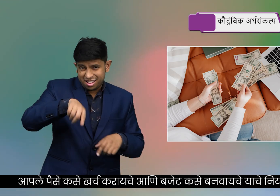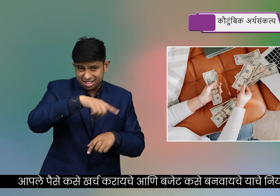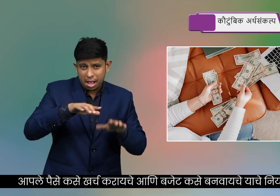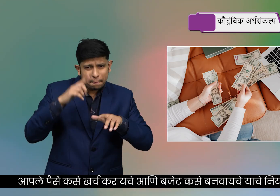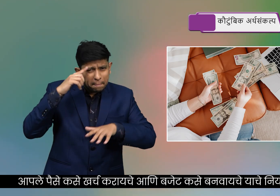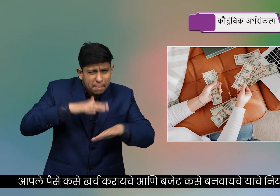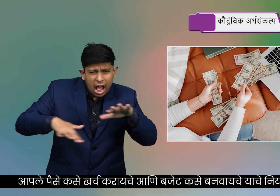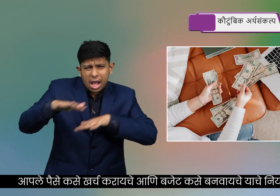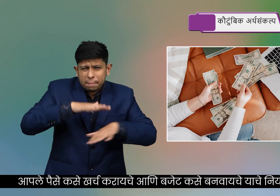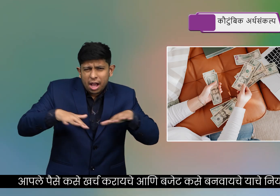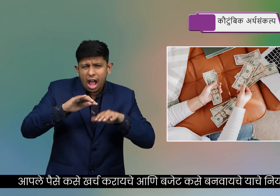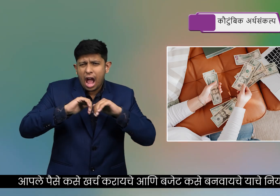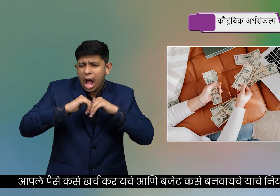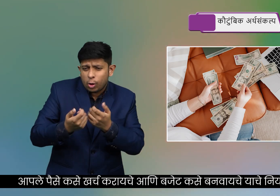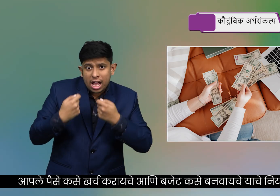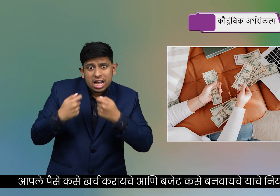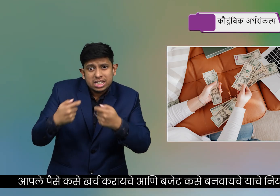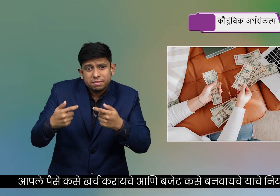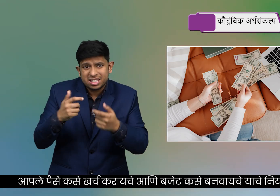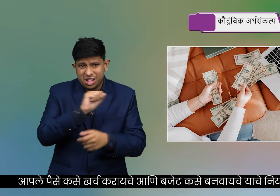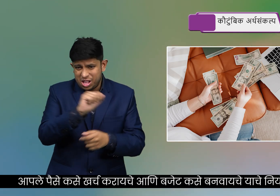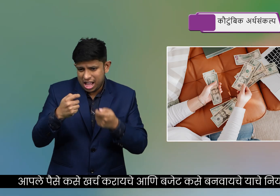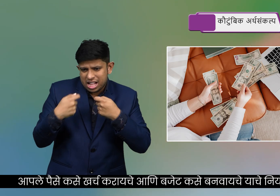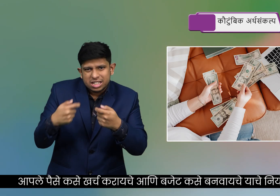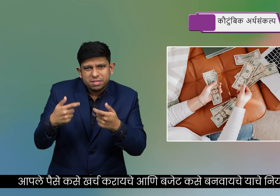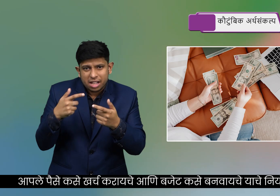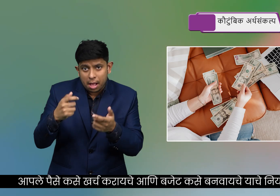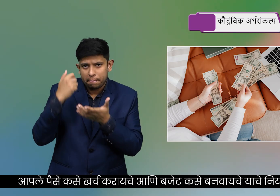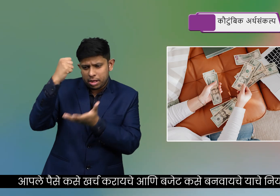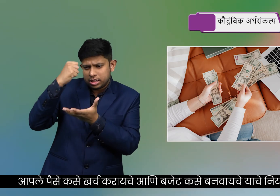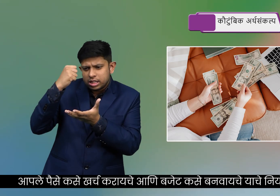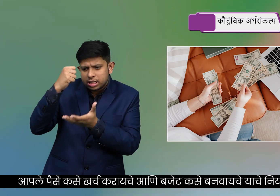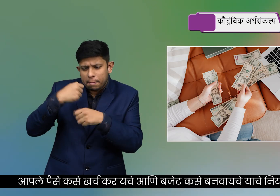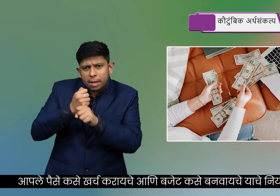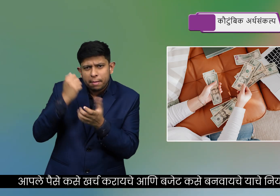आपले पैसे कसे खर्च करायचे आणि बजेट कसं बनायचे याचे नियोजन ते करतात.